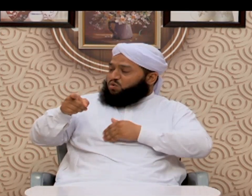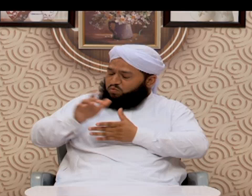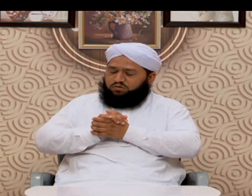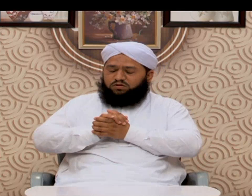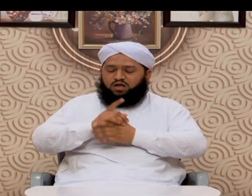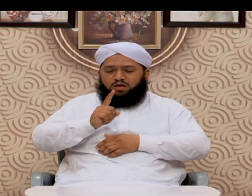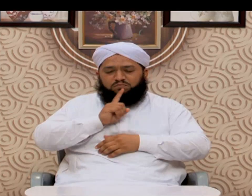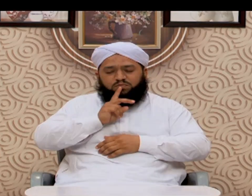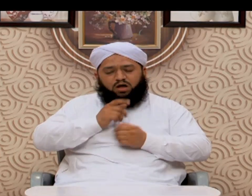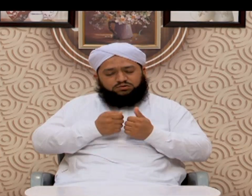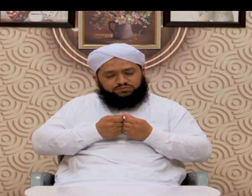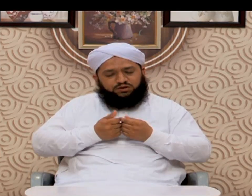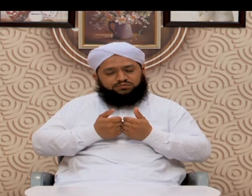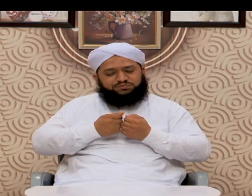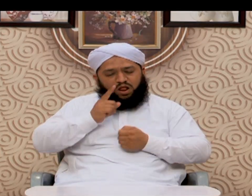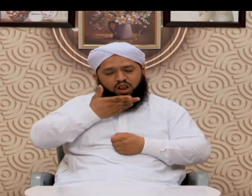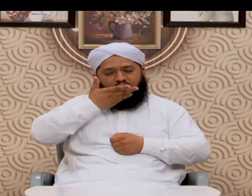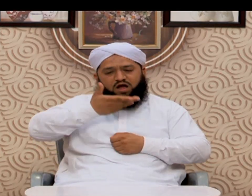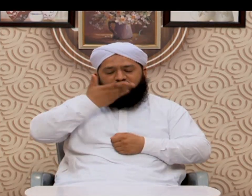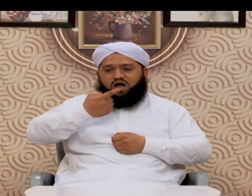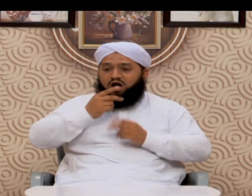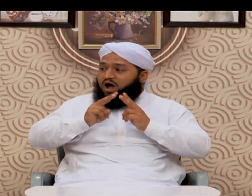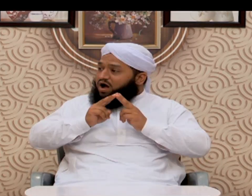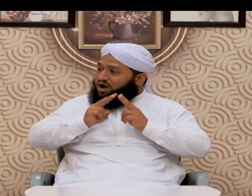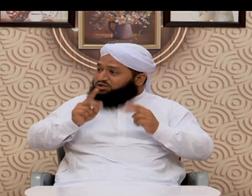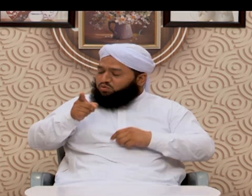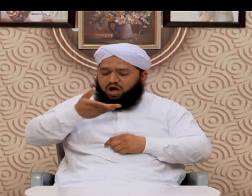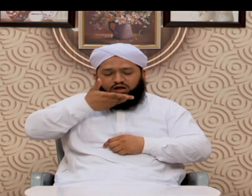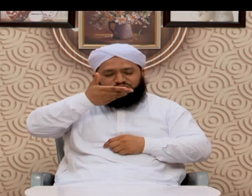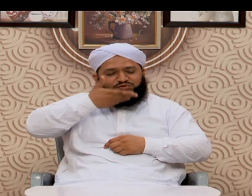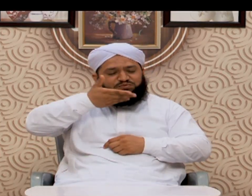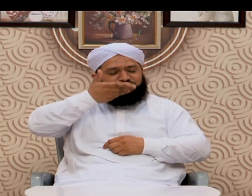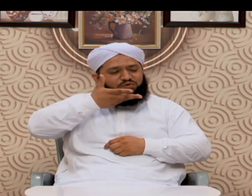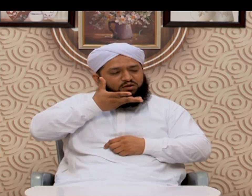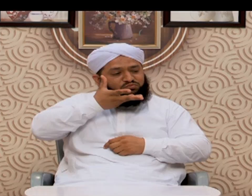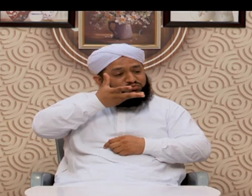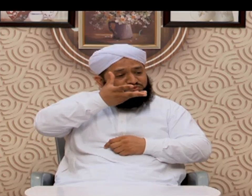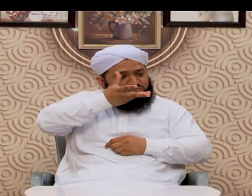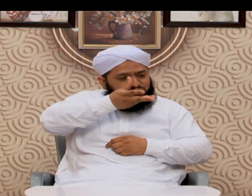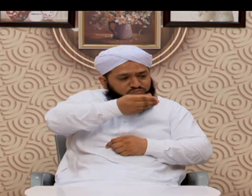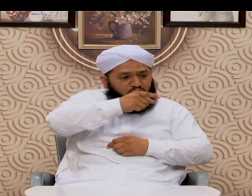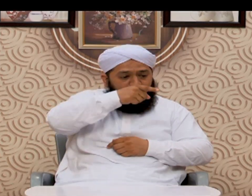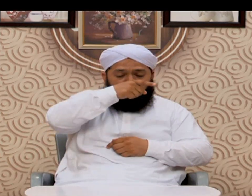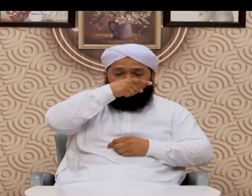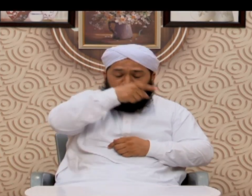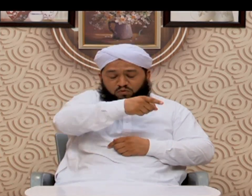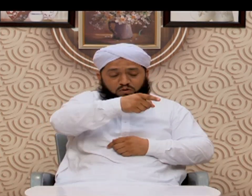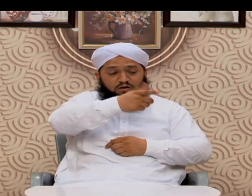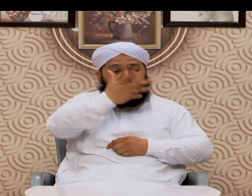رہتے ہوئے اپنی زبان ذکر اللہ سے ہمیشہ تر رکھتے تھے۔ ان کی زبان سے نکلے ہوئے میٹھے بول تاثیر کا تیر